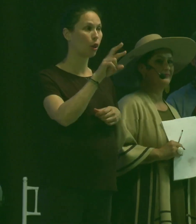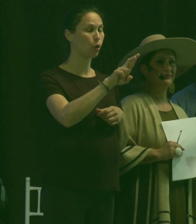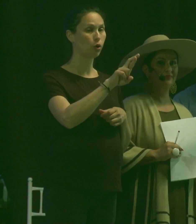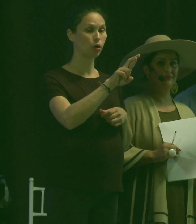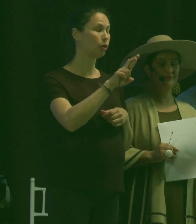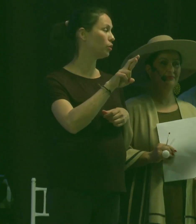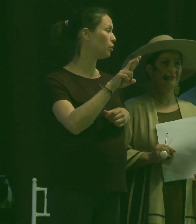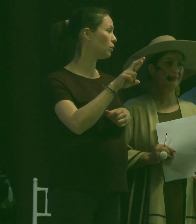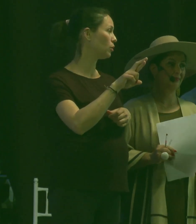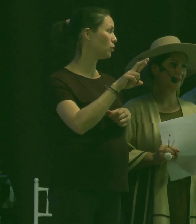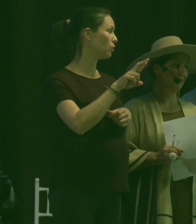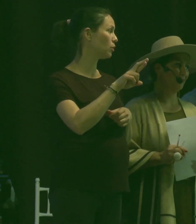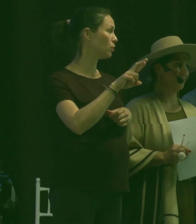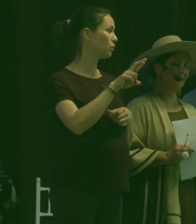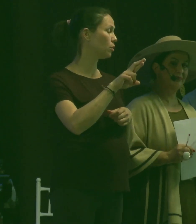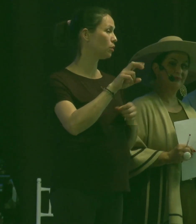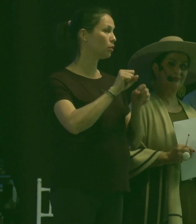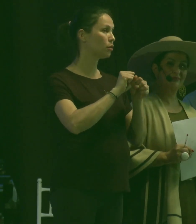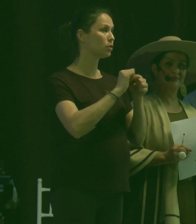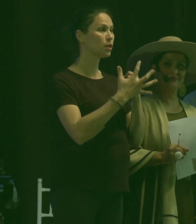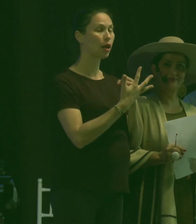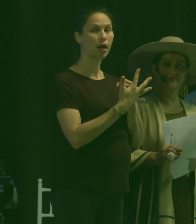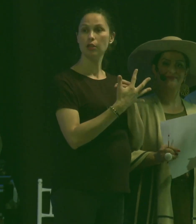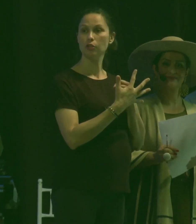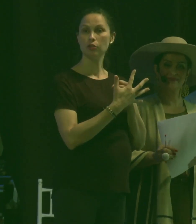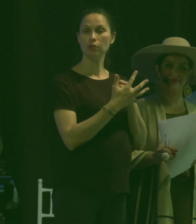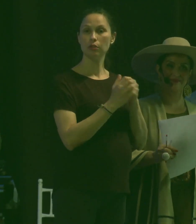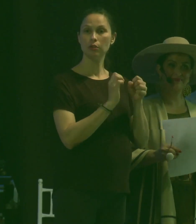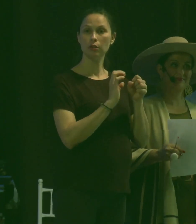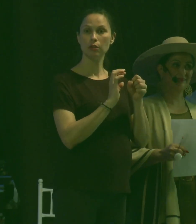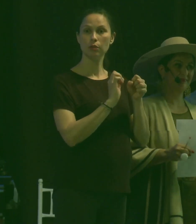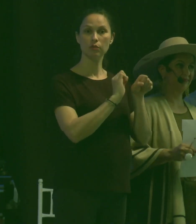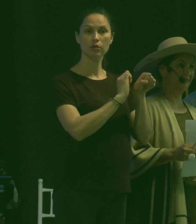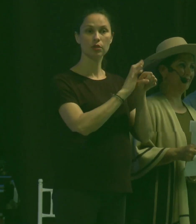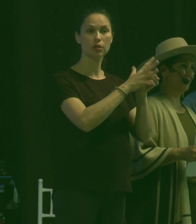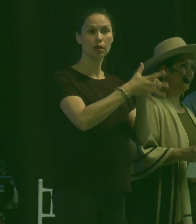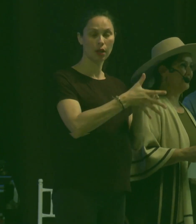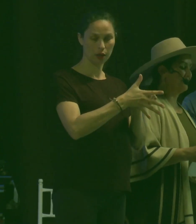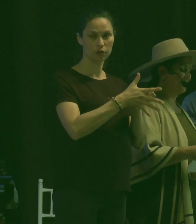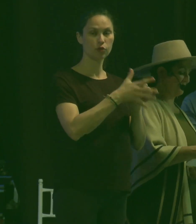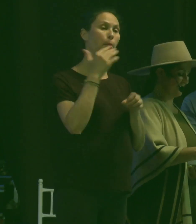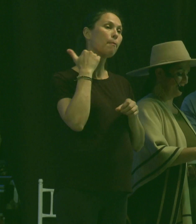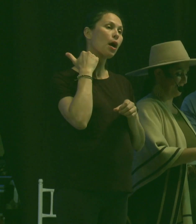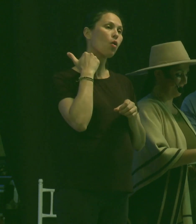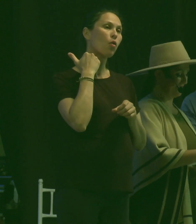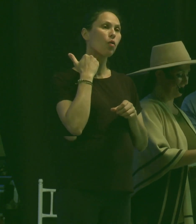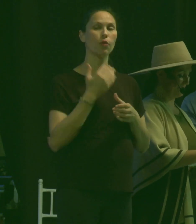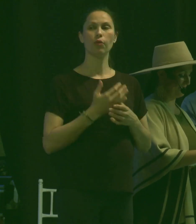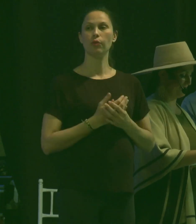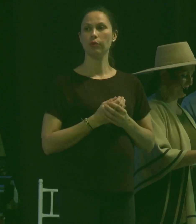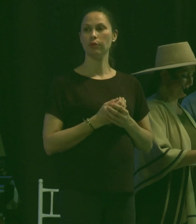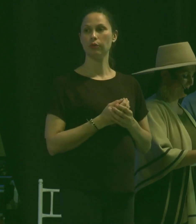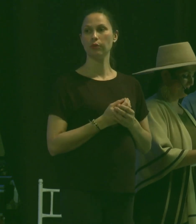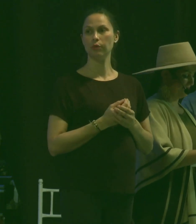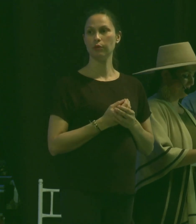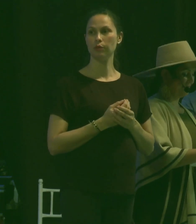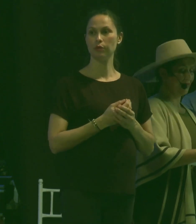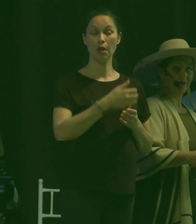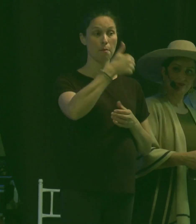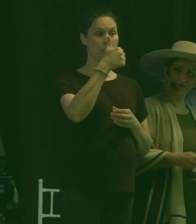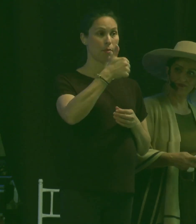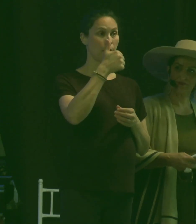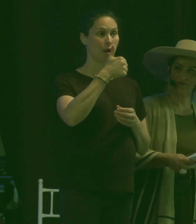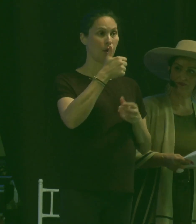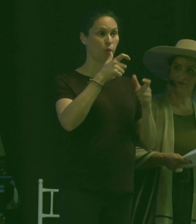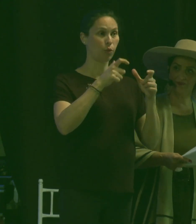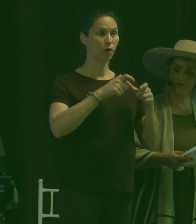da Sicredi Culturas, padrinho desse troféu. Troféu de primeiro lugar.